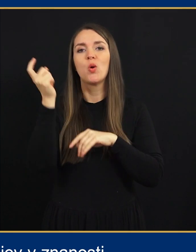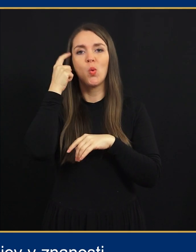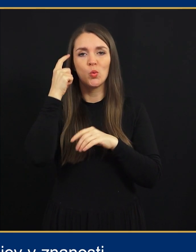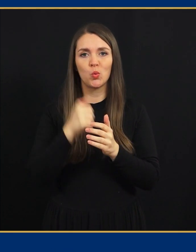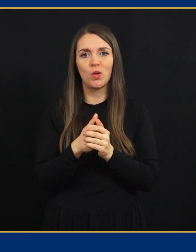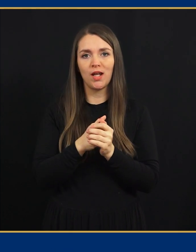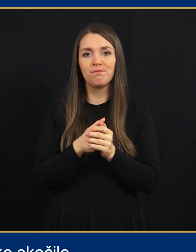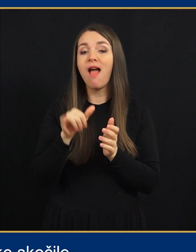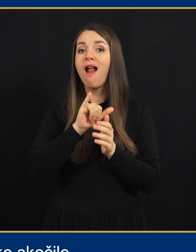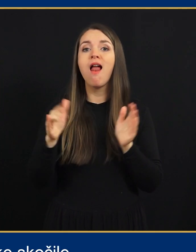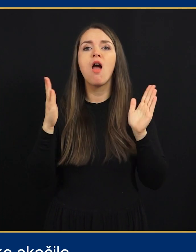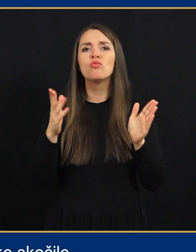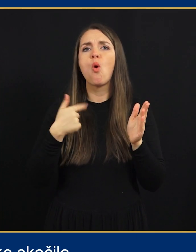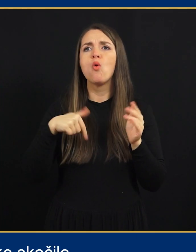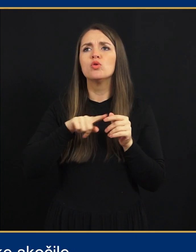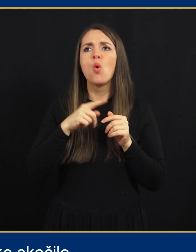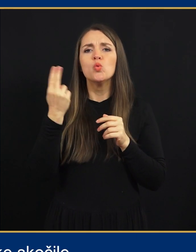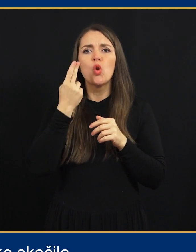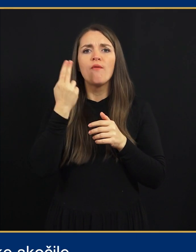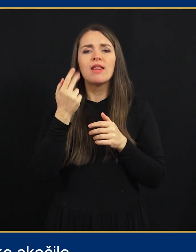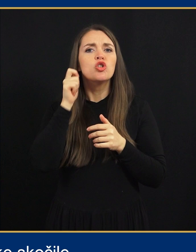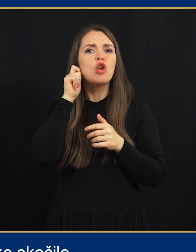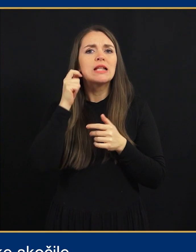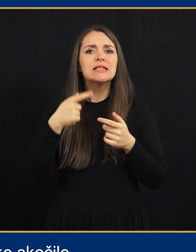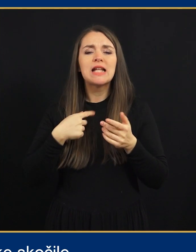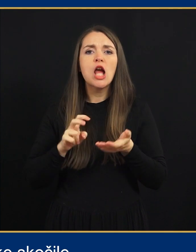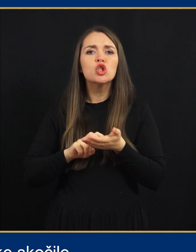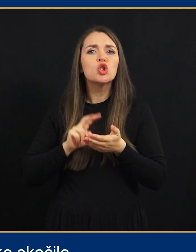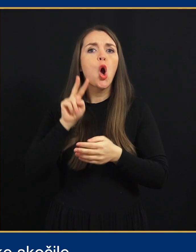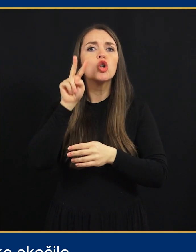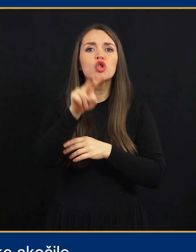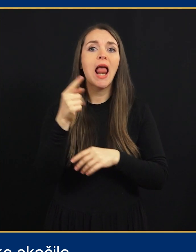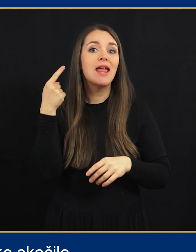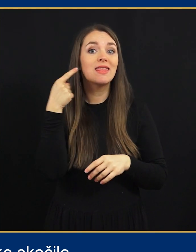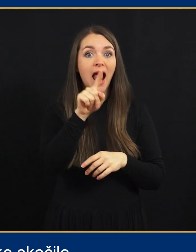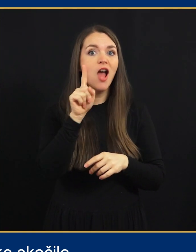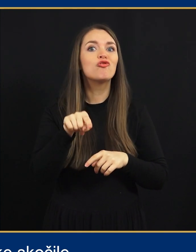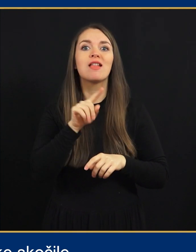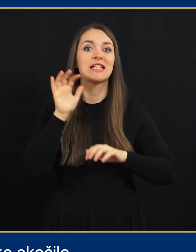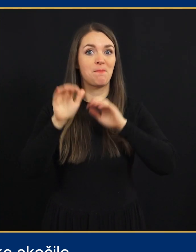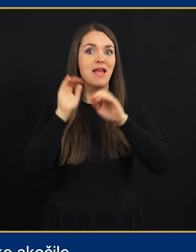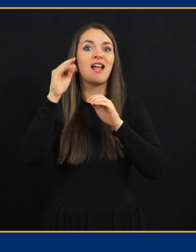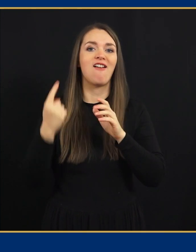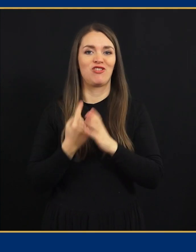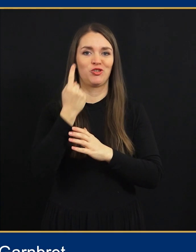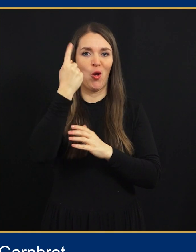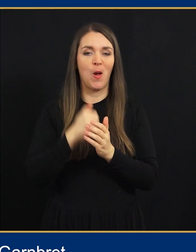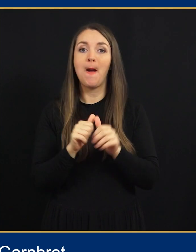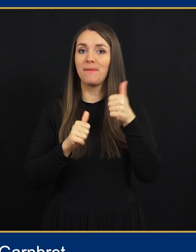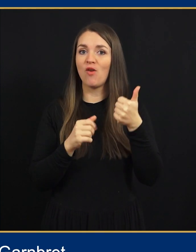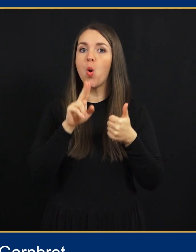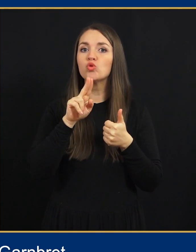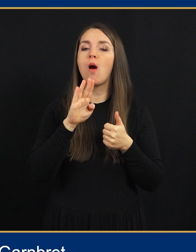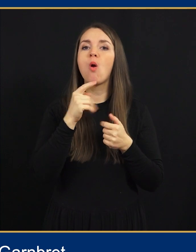kulturi. Leto, ko smo v Sloveniji ženske skočile daleč in splezale visoko. Najprej